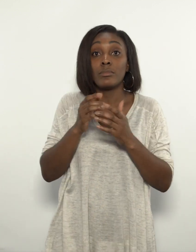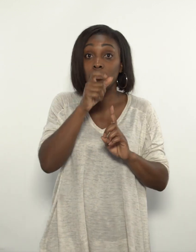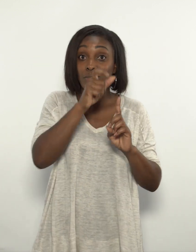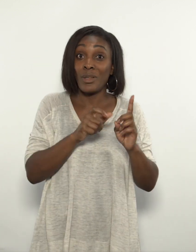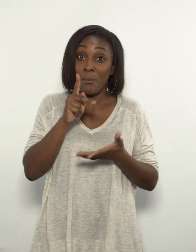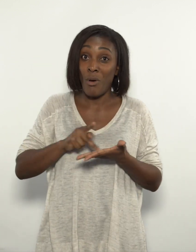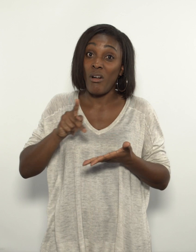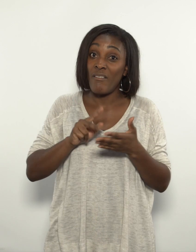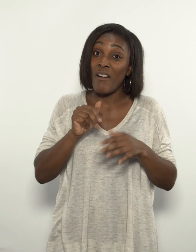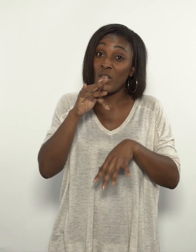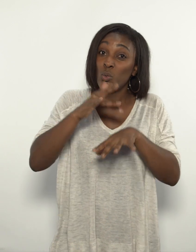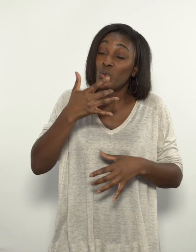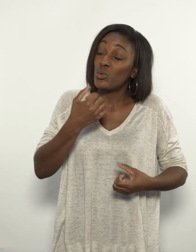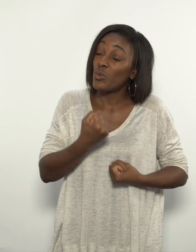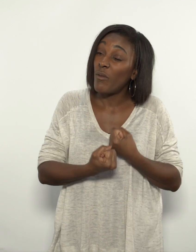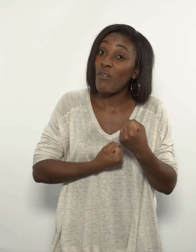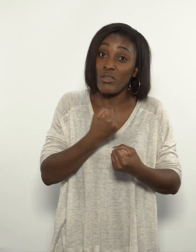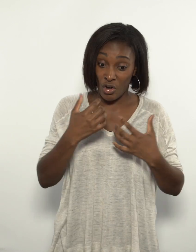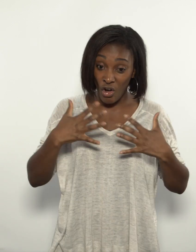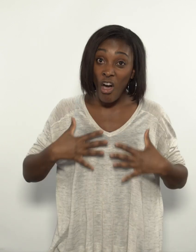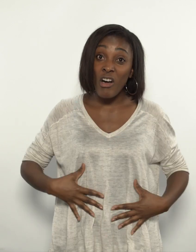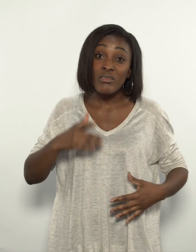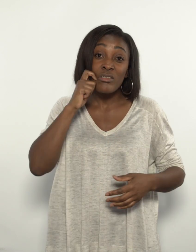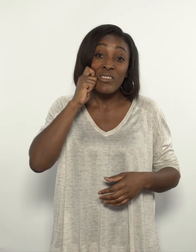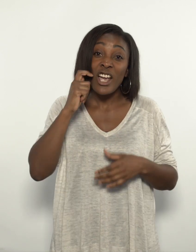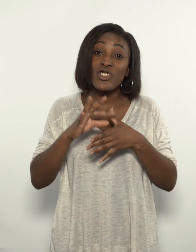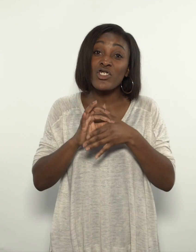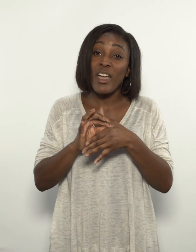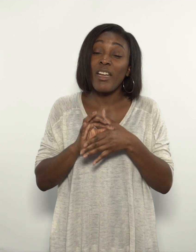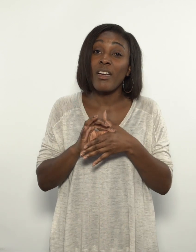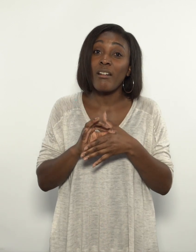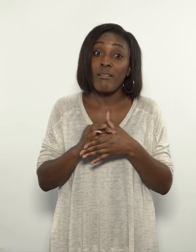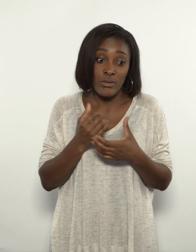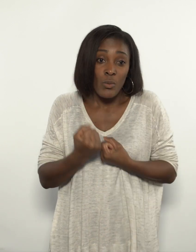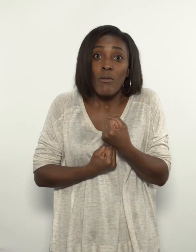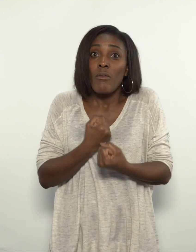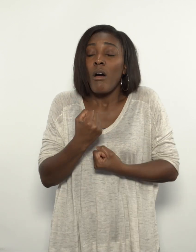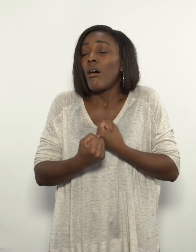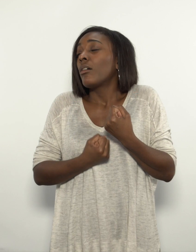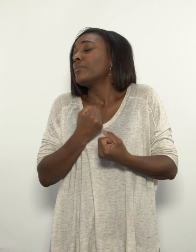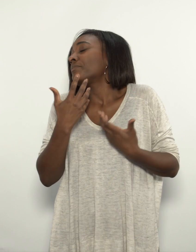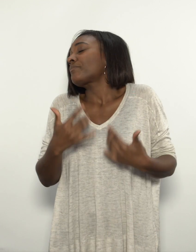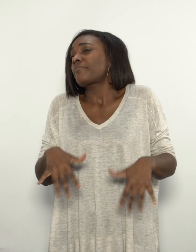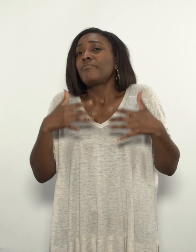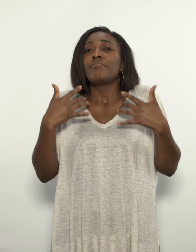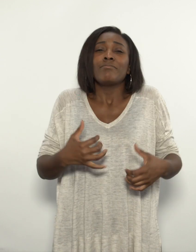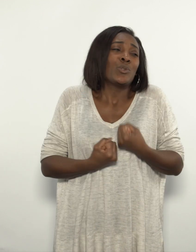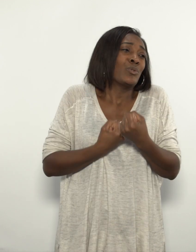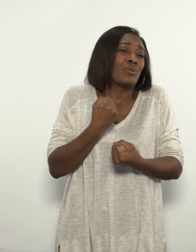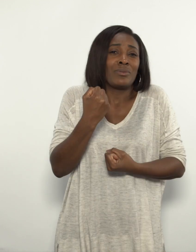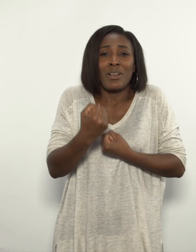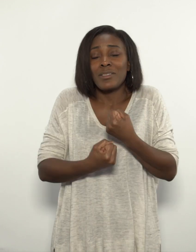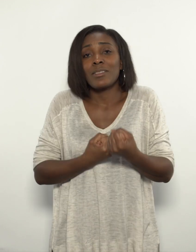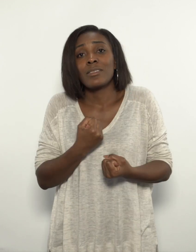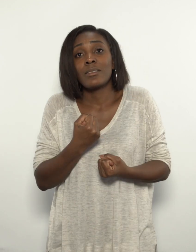va expérimenter cette souffrance dans son corps. Il va expérimenter une souffrance dans sa